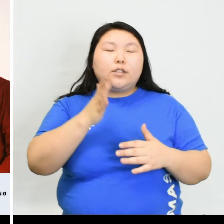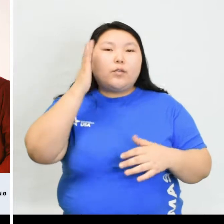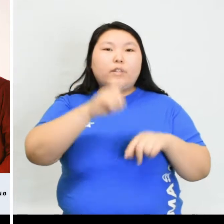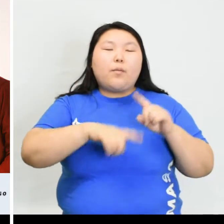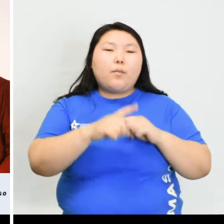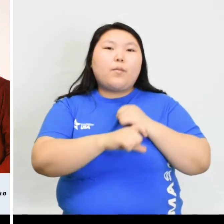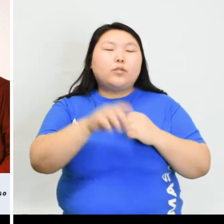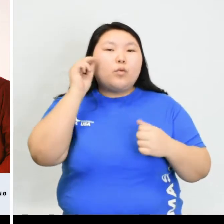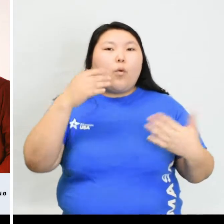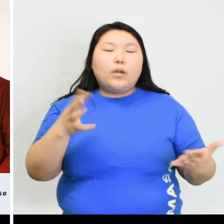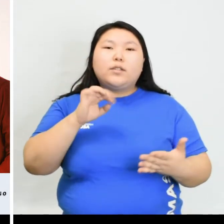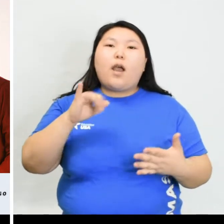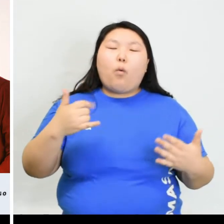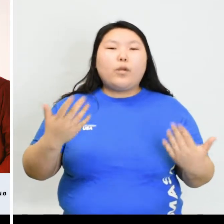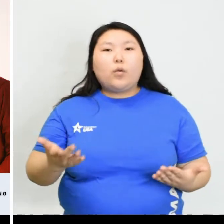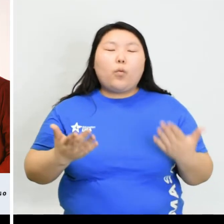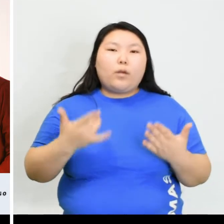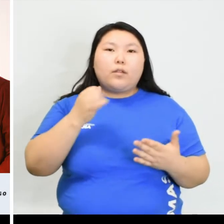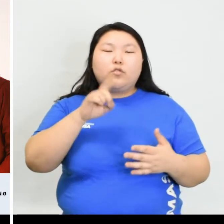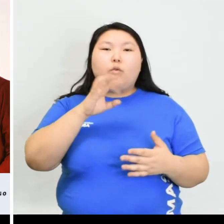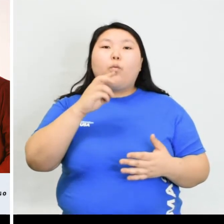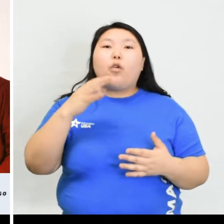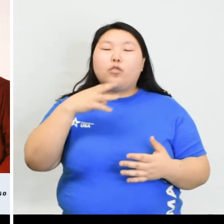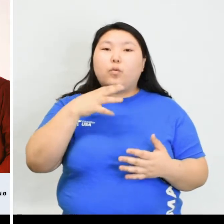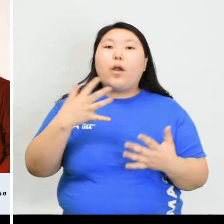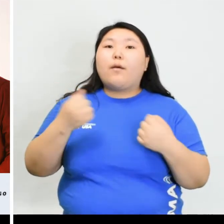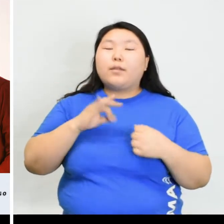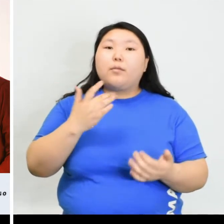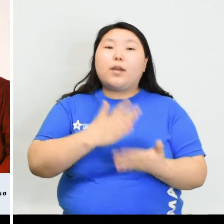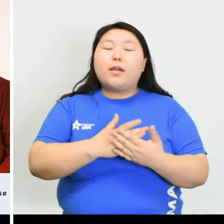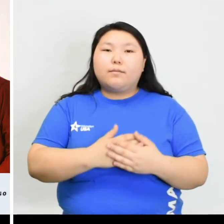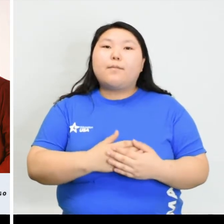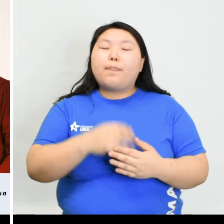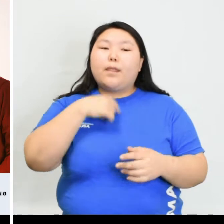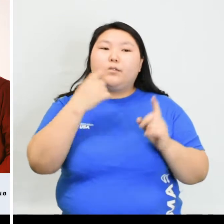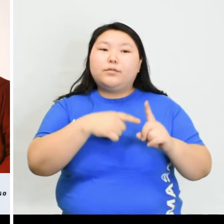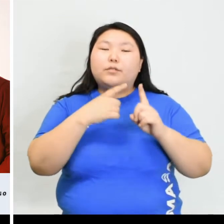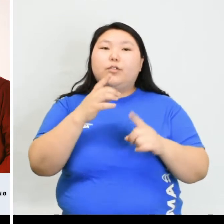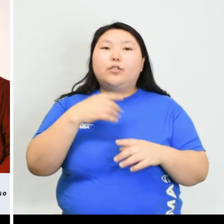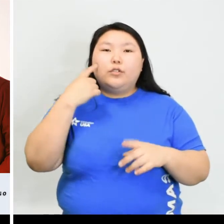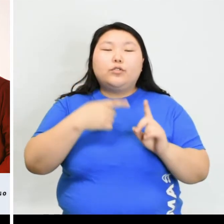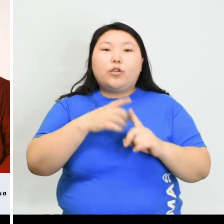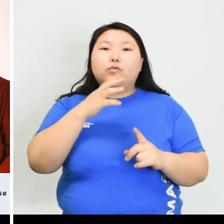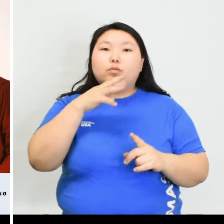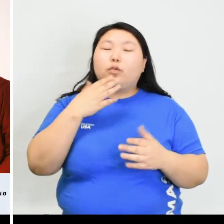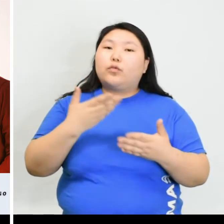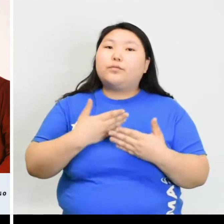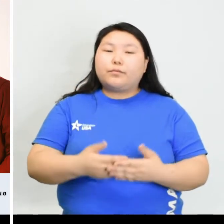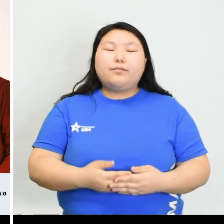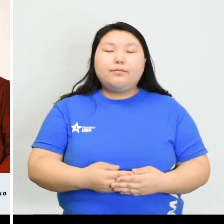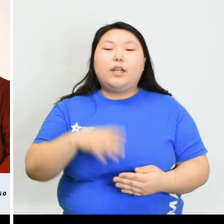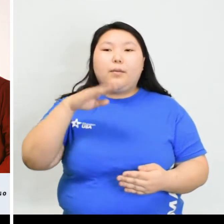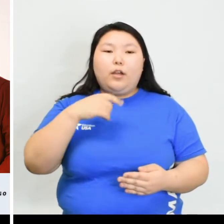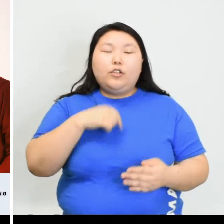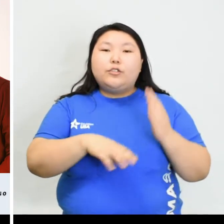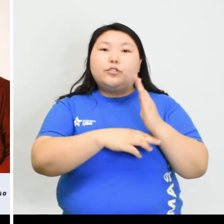ямар мэргэжлэр сурах уу, яах уу, их үү гэдэг зөвлөгөө авдаг байгаа. Тэгэхээр хитэн зарлж зөвлөгөө өгөөч мэдээж сонголтын талаар. Тэгээ өнөөдөр